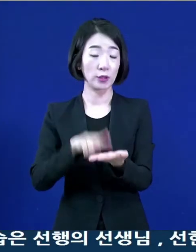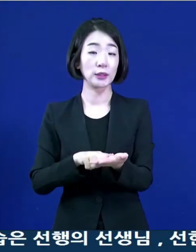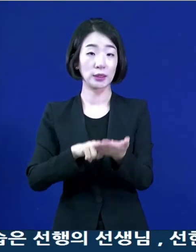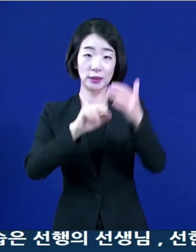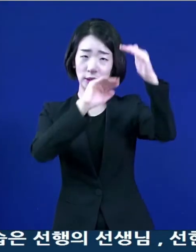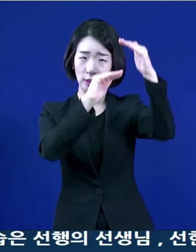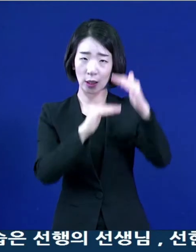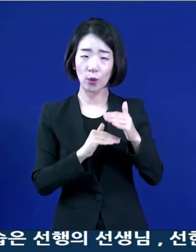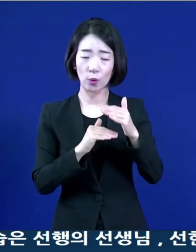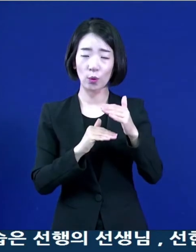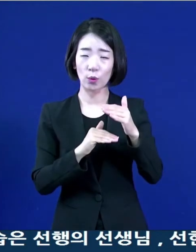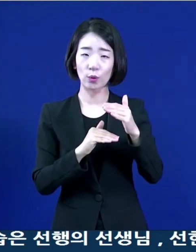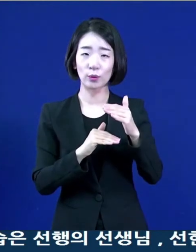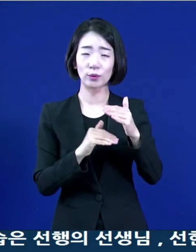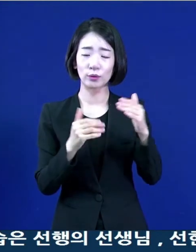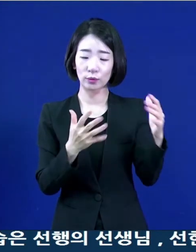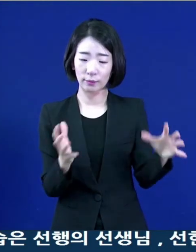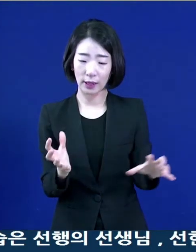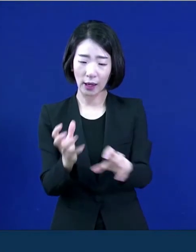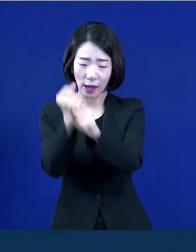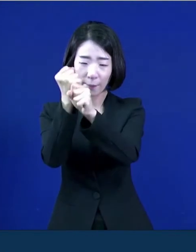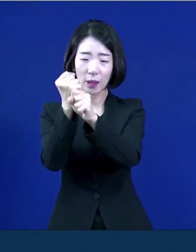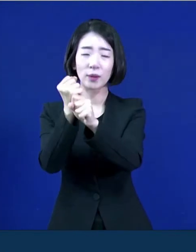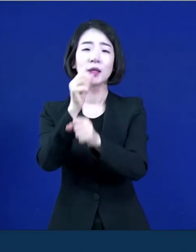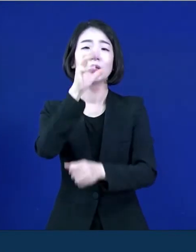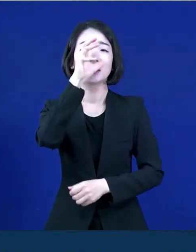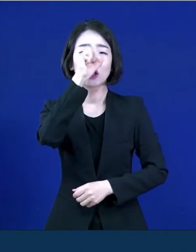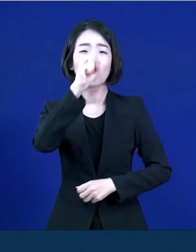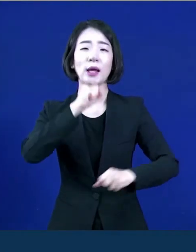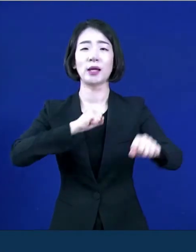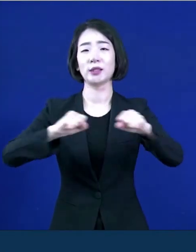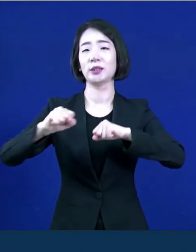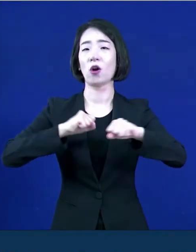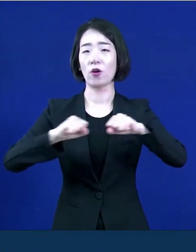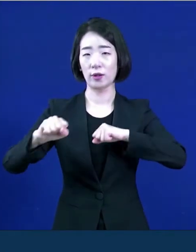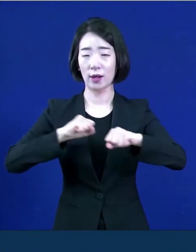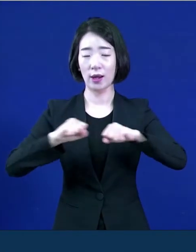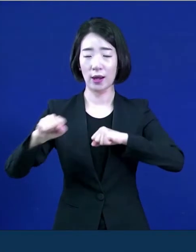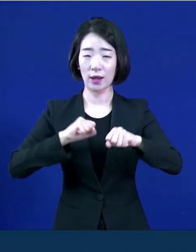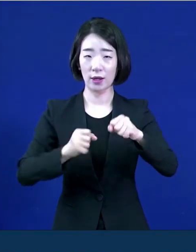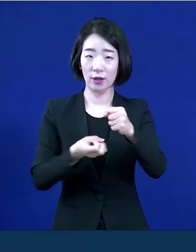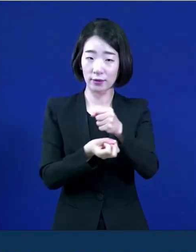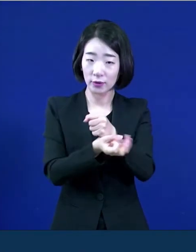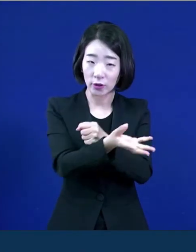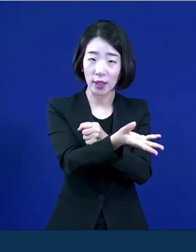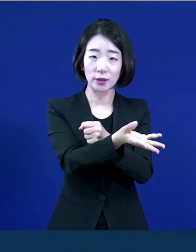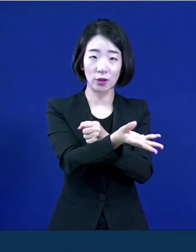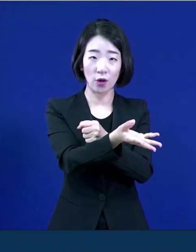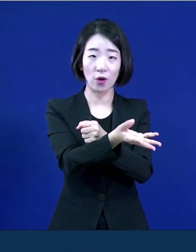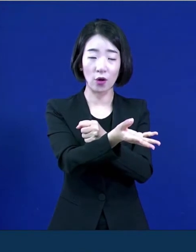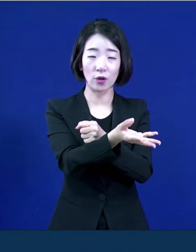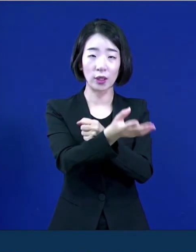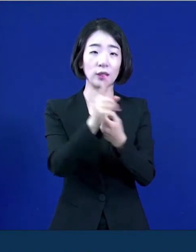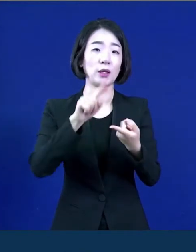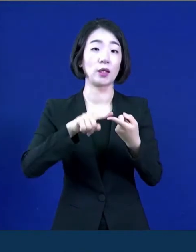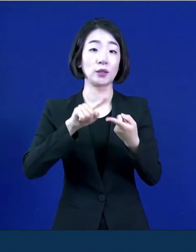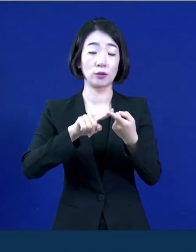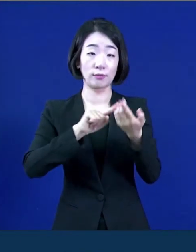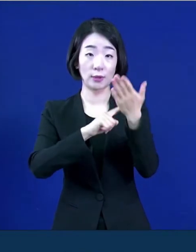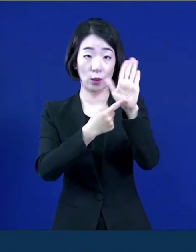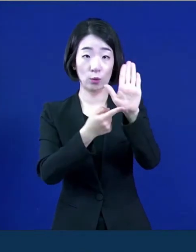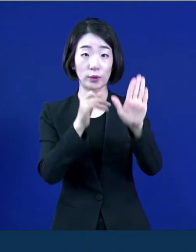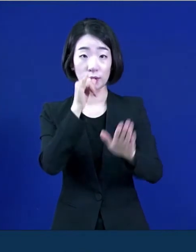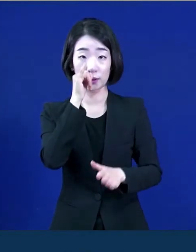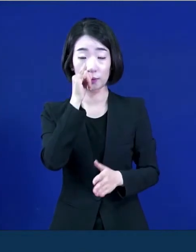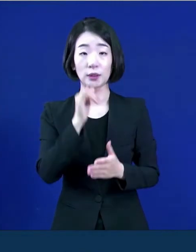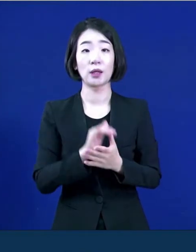선한 영향력이라는 주제가 굉장히 강하게 나타납니다. 바른 교훈을 받은 사람들은 선한 영향력을 나타낸다는 거예요. 어른이